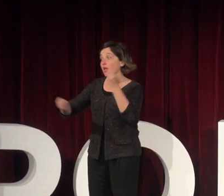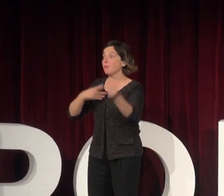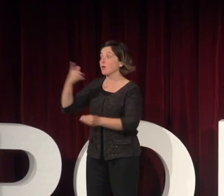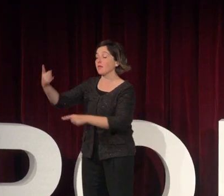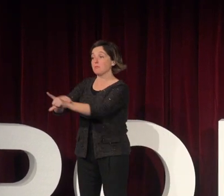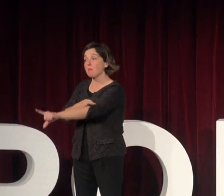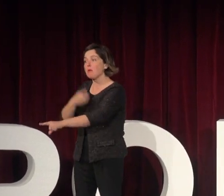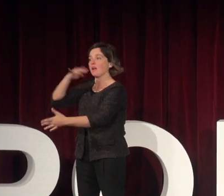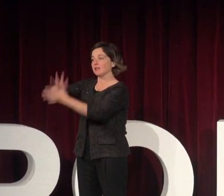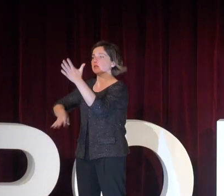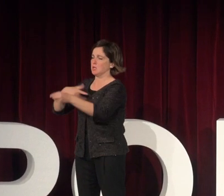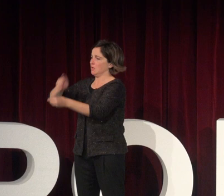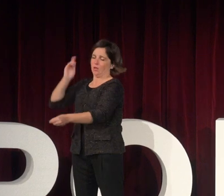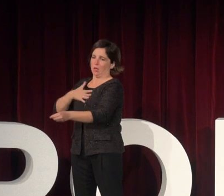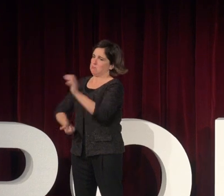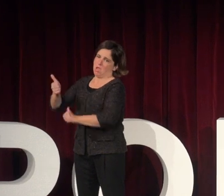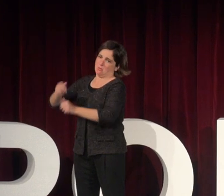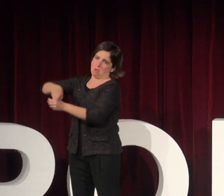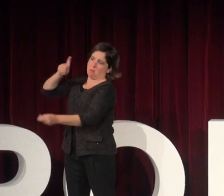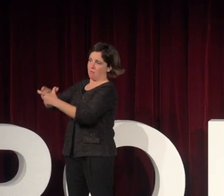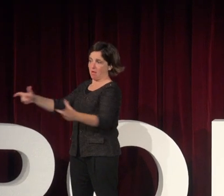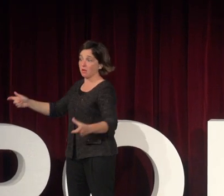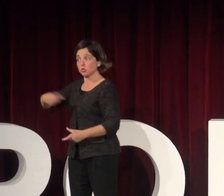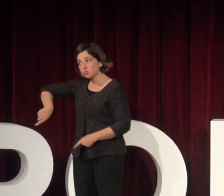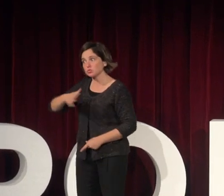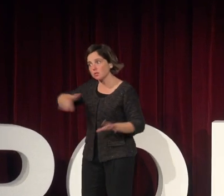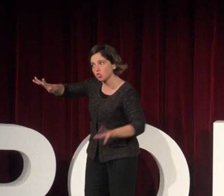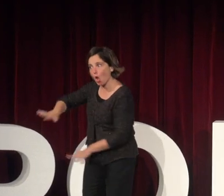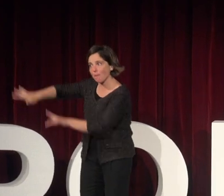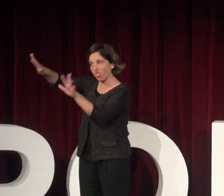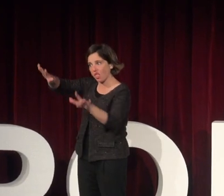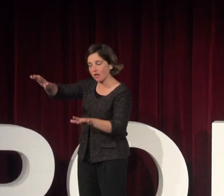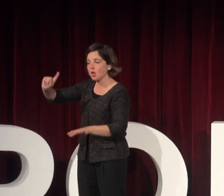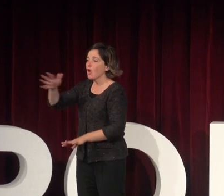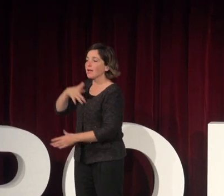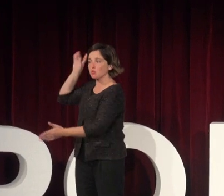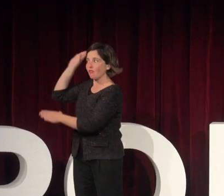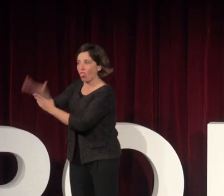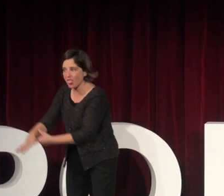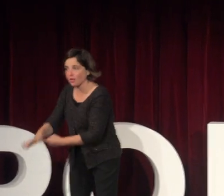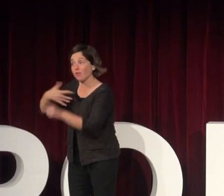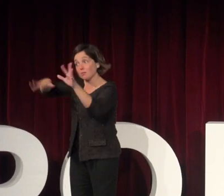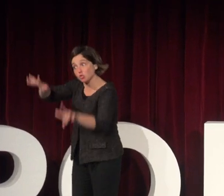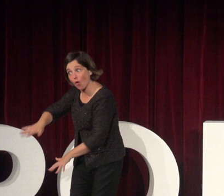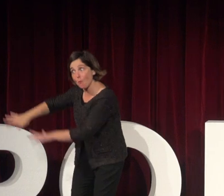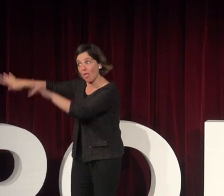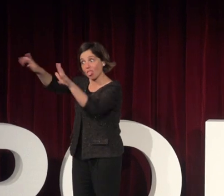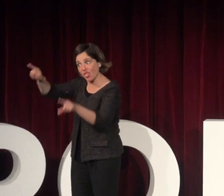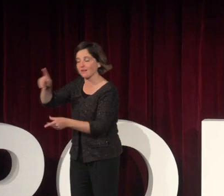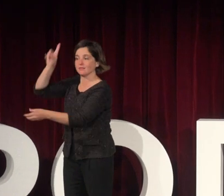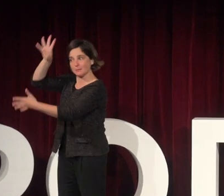que todavía haya más catalanes que se quieren ir. Nosotros queremos convencer, no queremos vencer, porque somos demócratas y